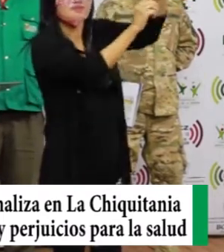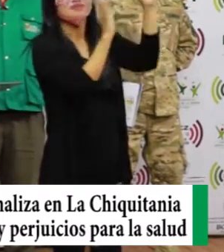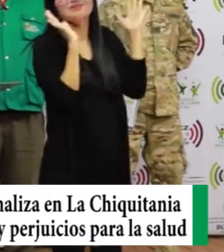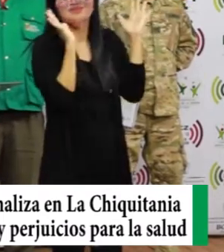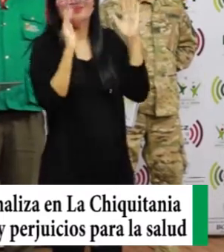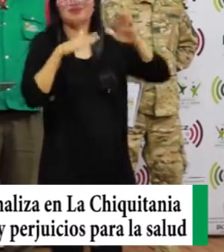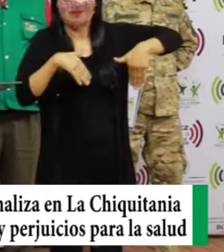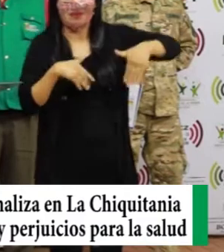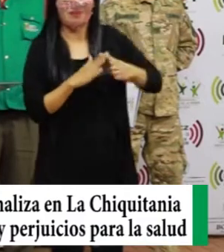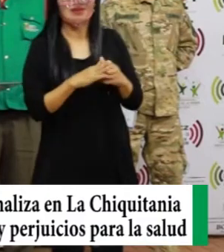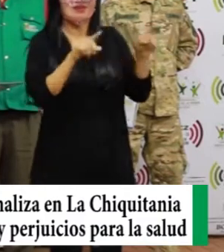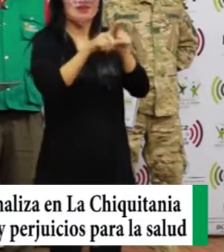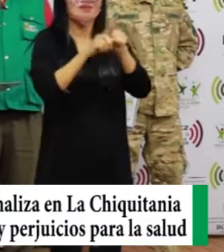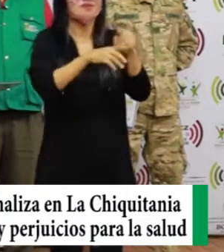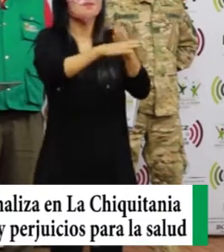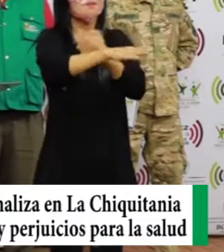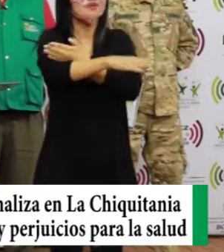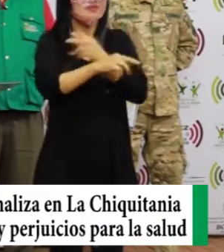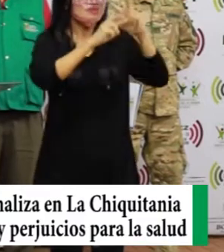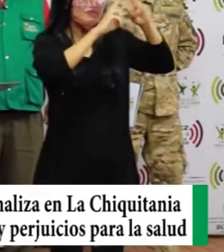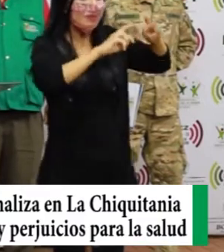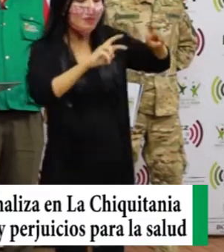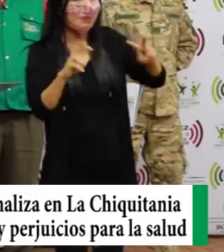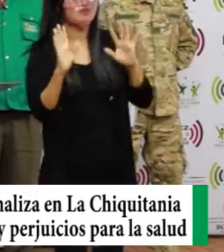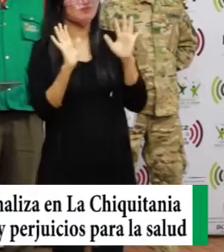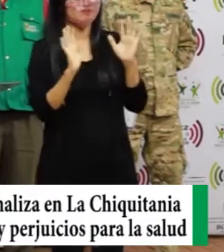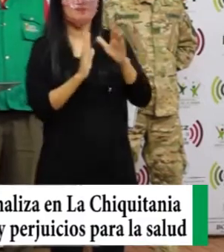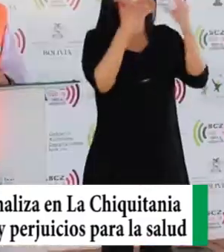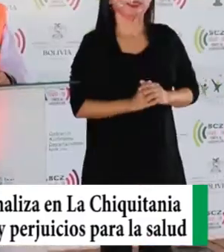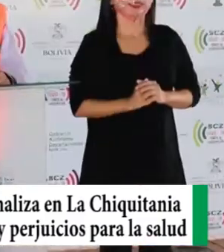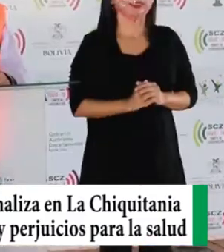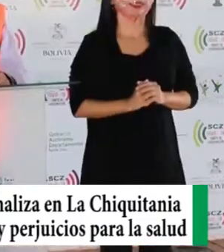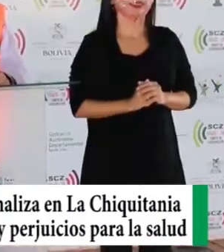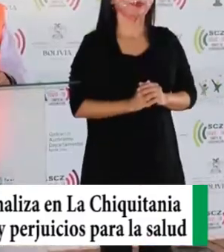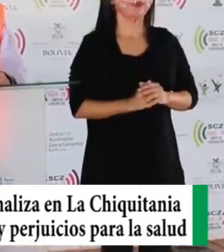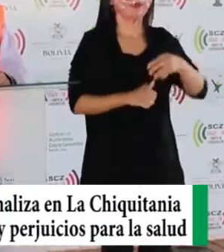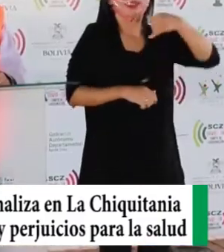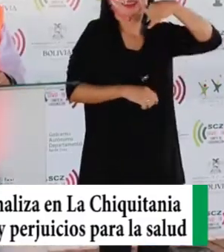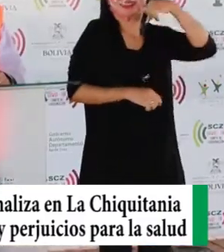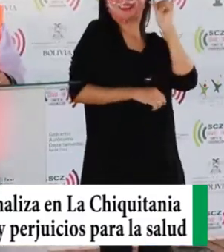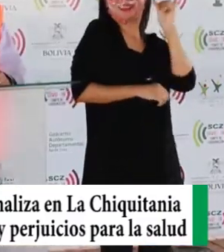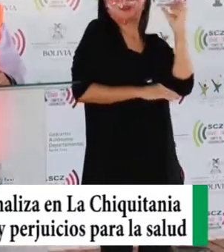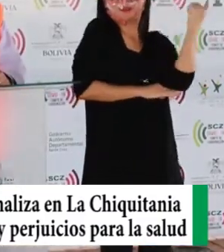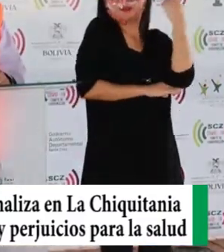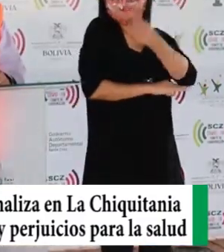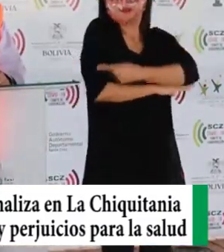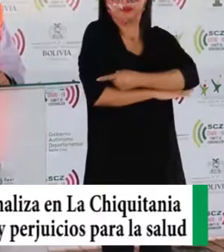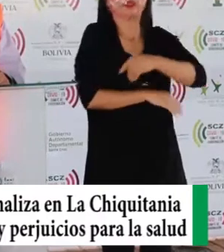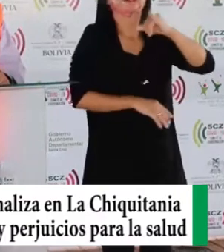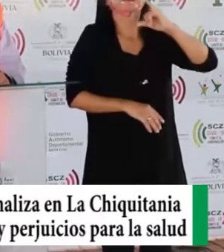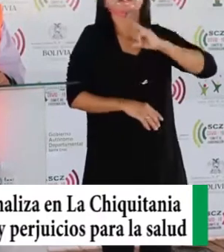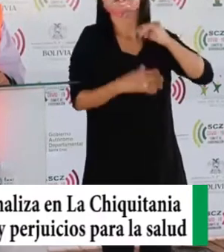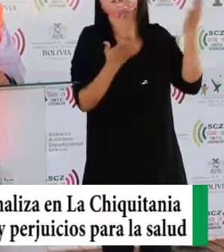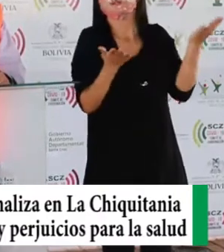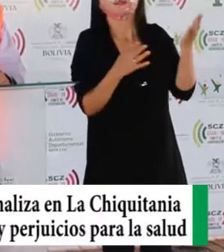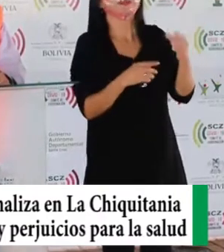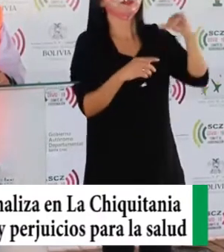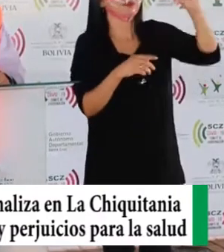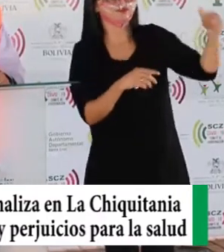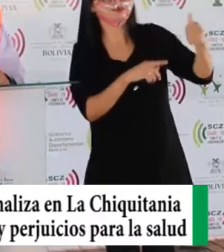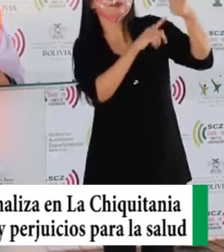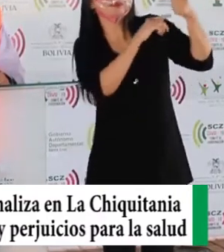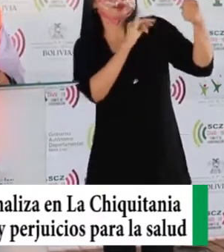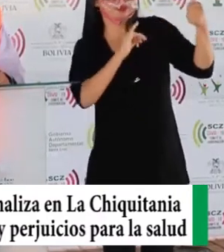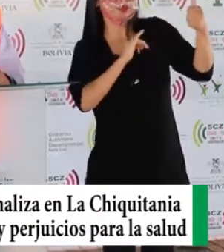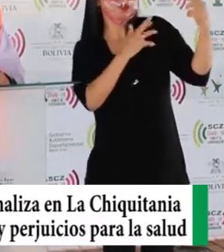corresponde mientras dura también todo el proceso de investigación respectiva. El día de ayer estuve comandando la